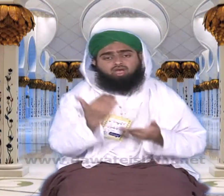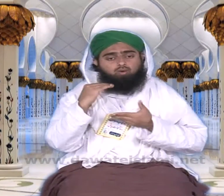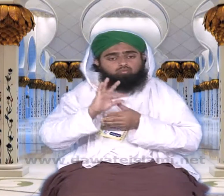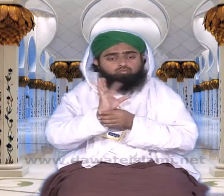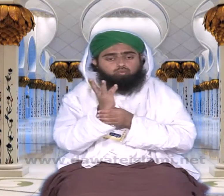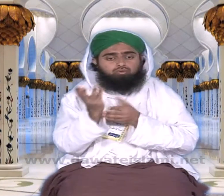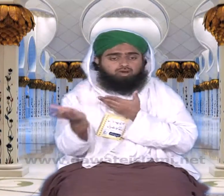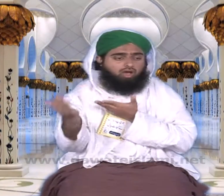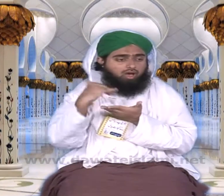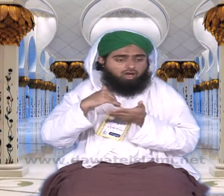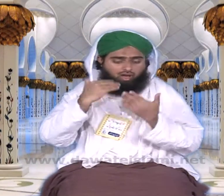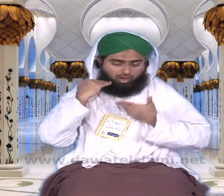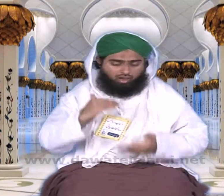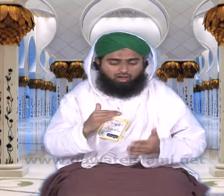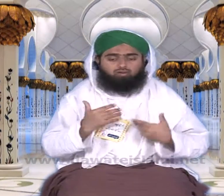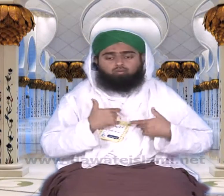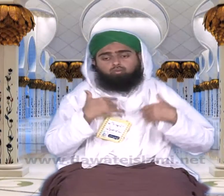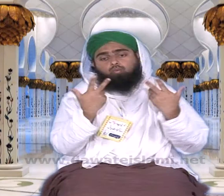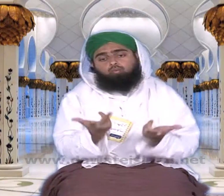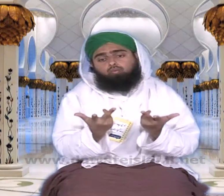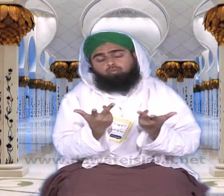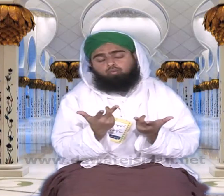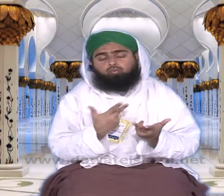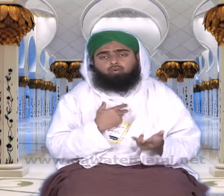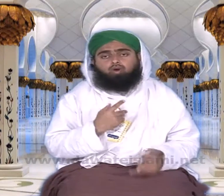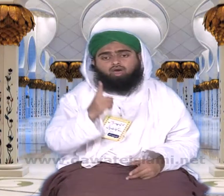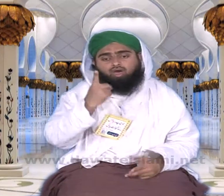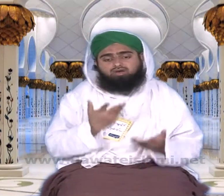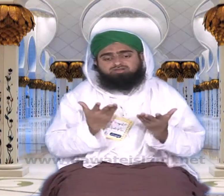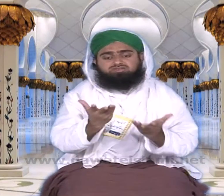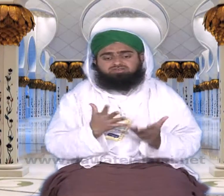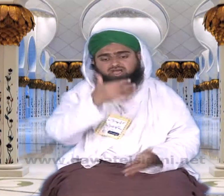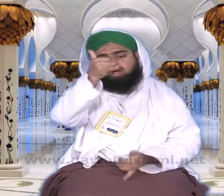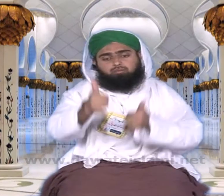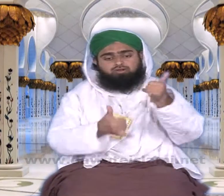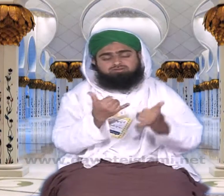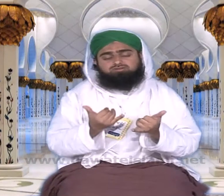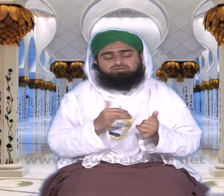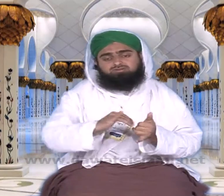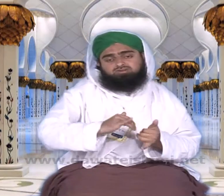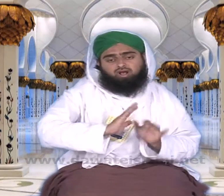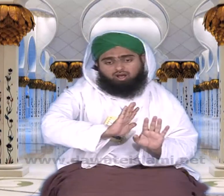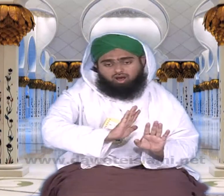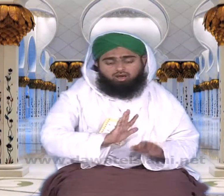پاتا کہ وہ کیوں پیدا کیا گیا کیوں بھیجا گیا قیامت آنے والی ہے